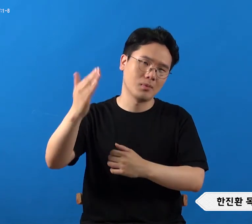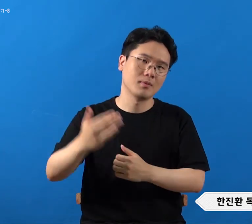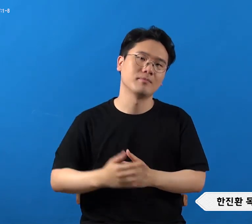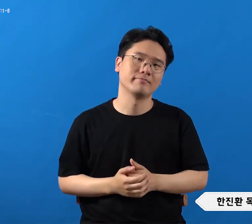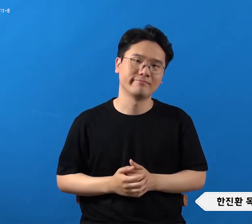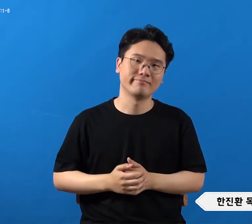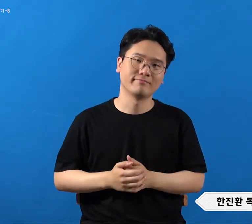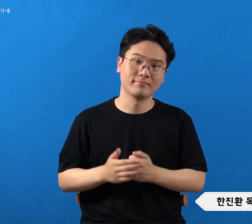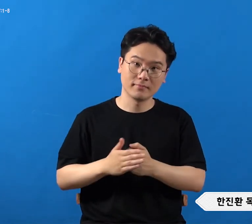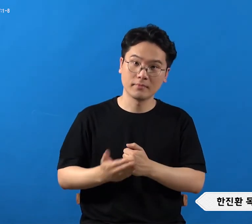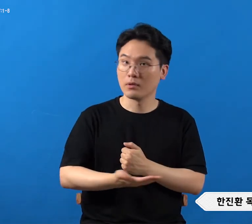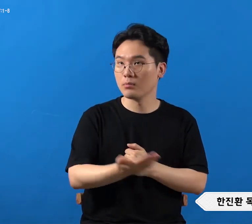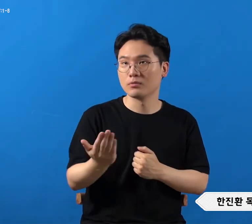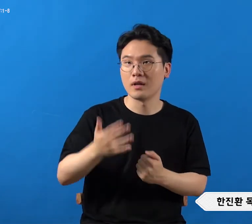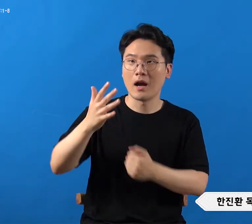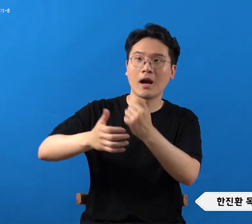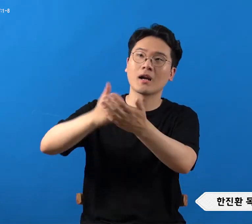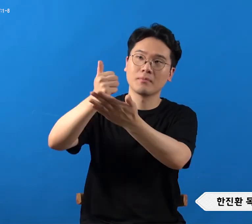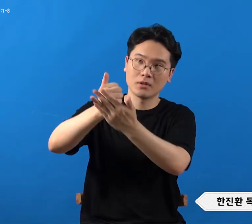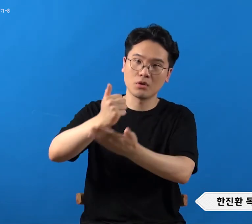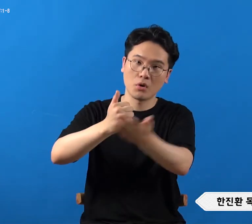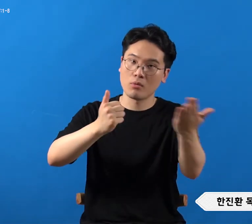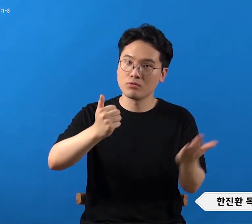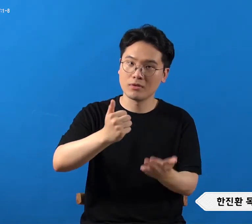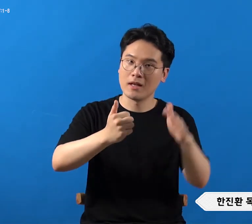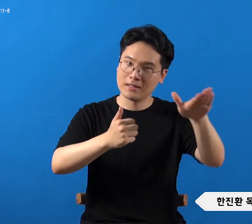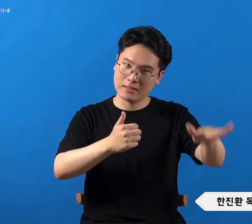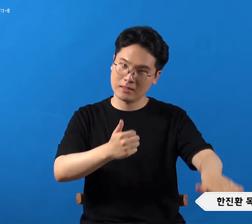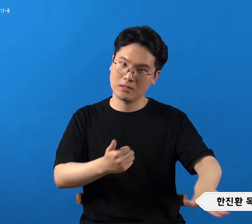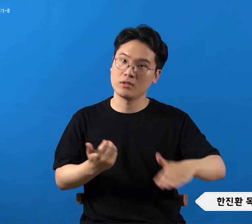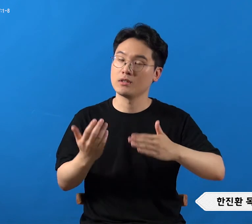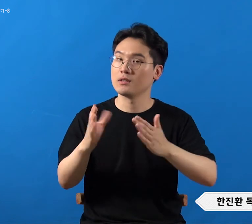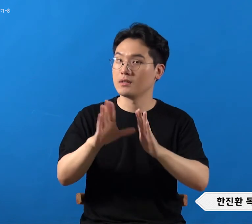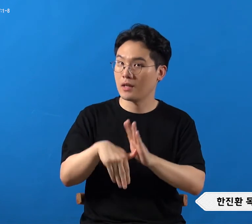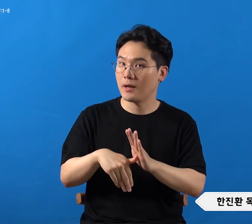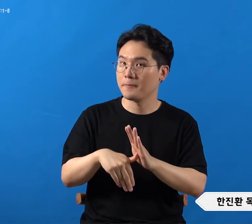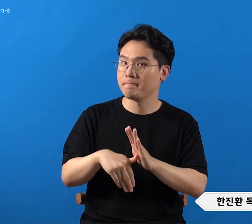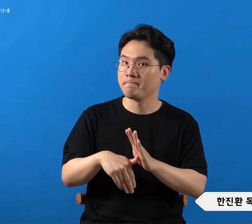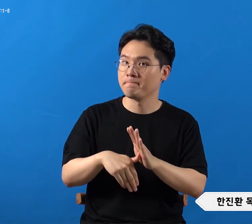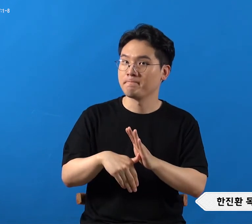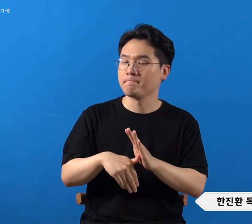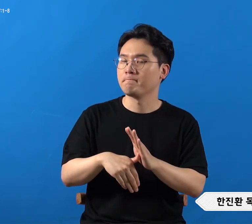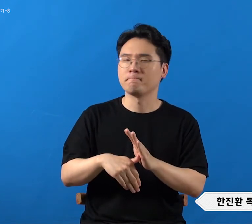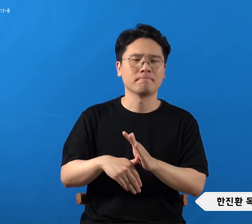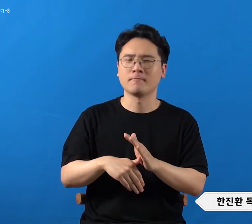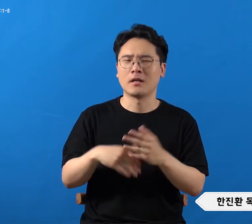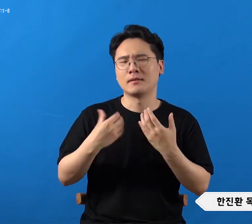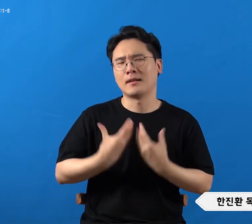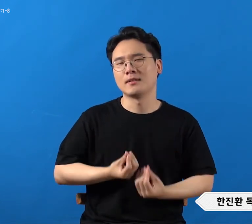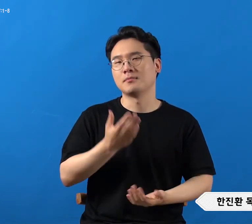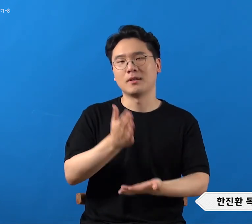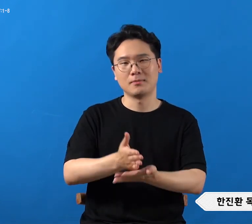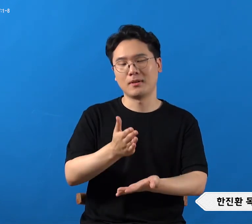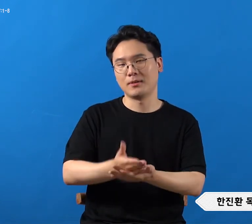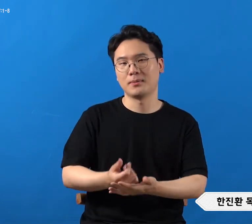그래서 여러분, 하나님께서 여러분 낮추실 때에 낙심하지 마십시오. 하나님이 낮추실